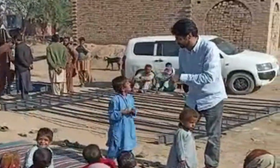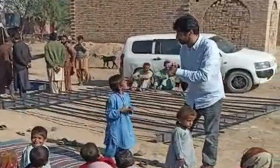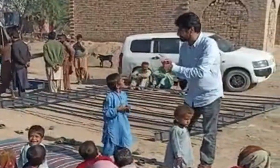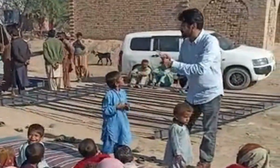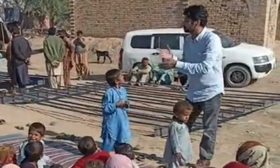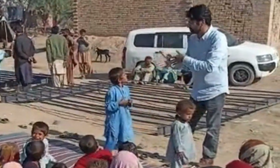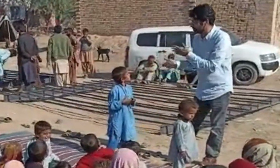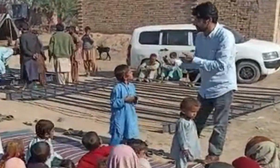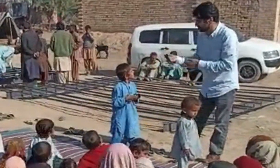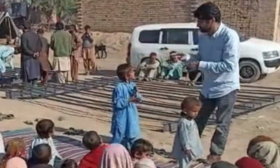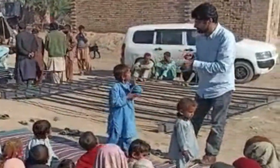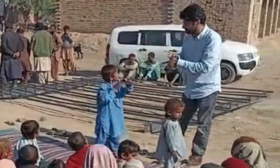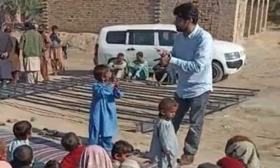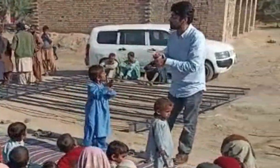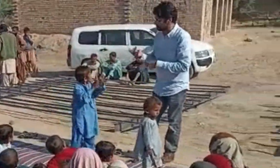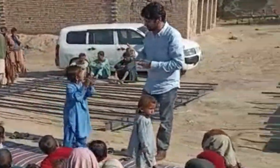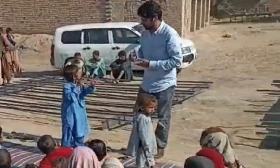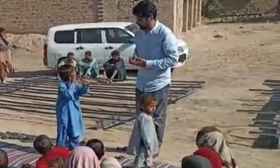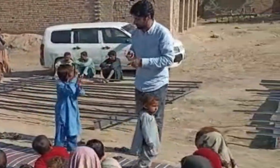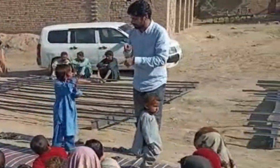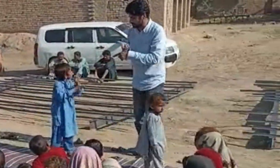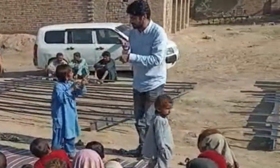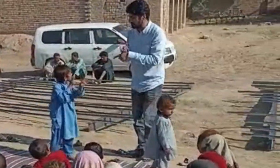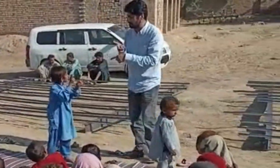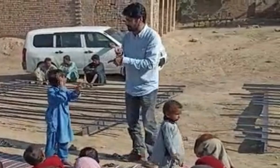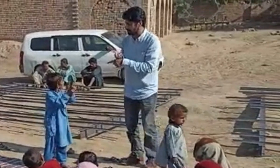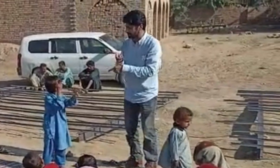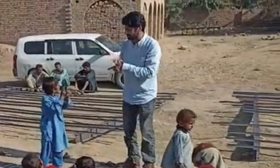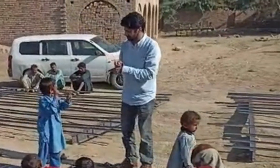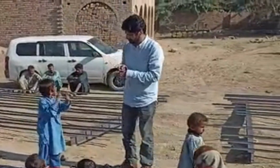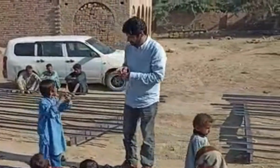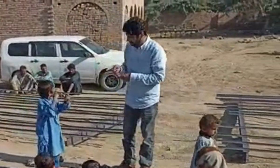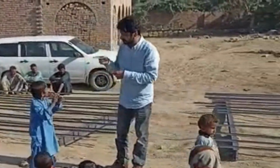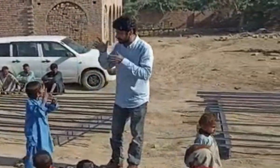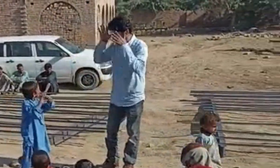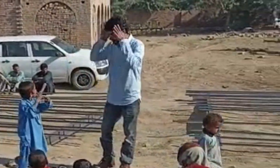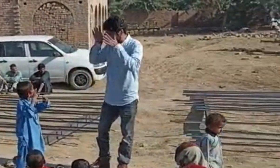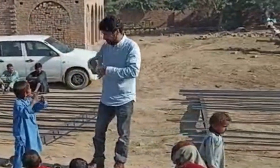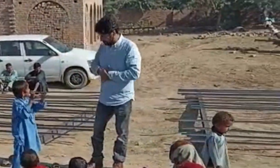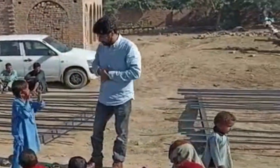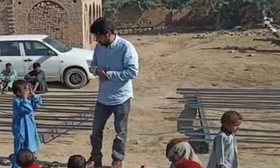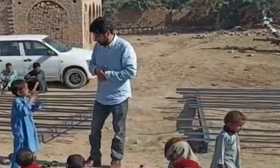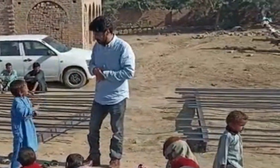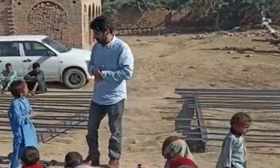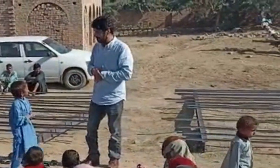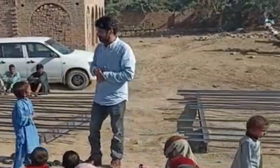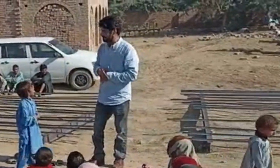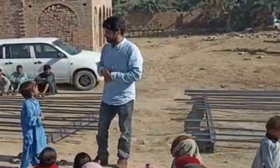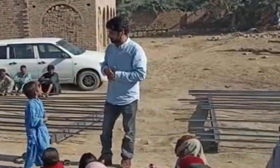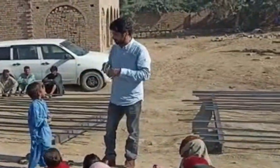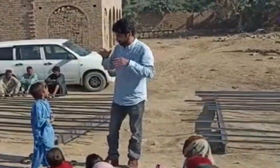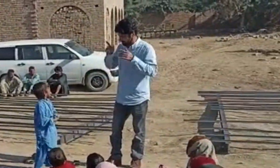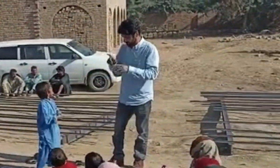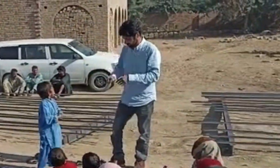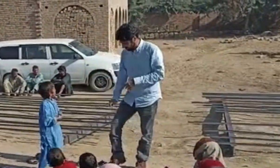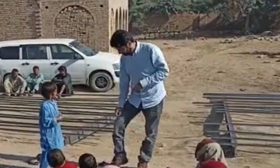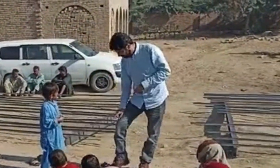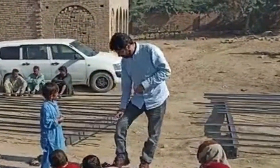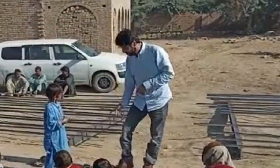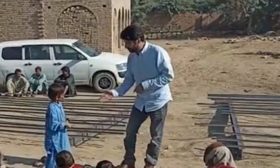تعلیم و تربیت کا کوئی سلسلہ ہم بنا سکیں گے آپ دیکھ سکتے ہیں یہ بچے ماشاءاللہ بہت انٹیلیجنٹ ہیں اگر ان پر تھوڑی